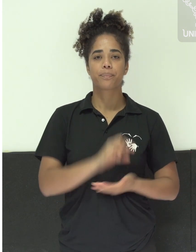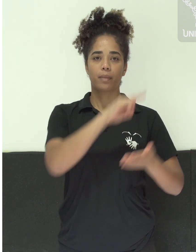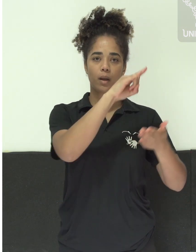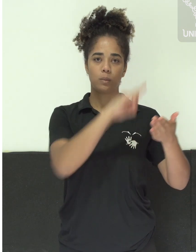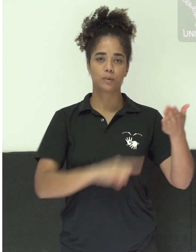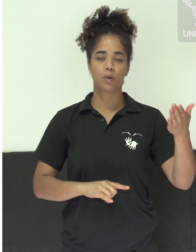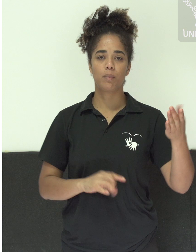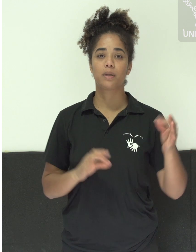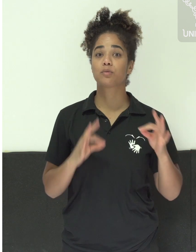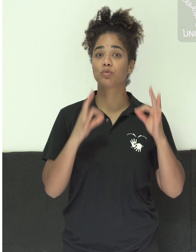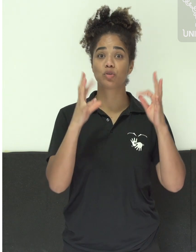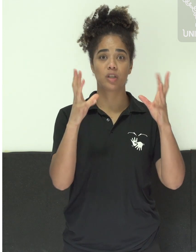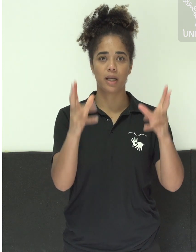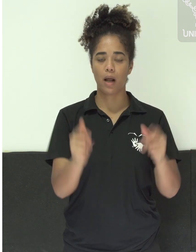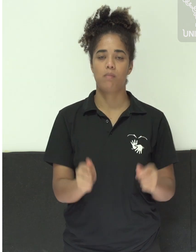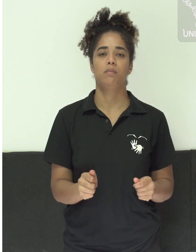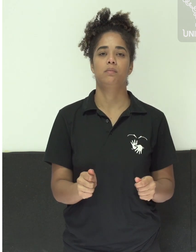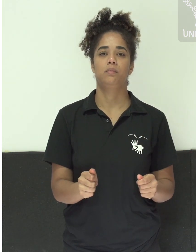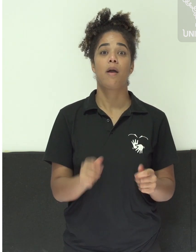Documentos gerais para a matrícula.